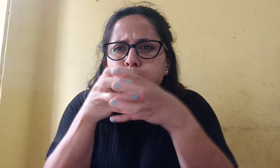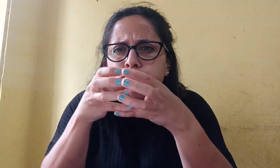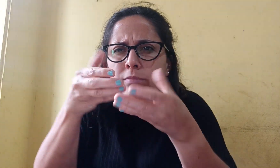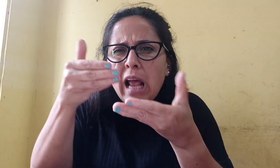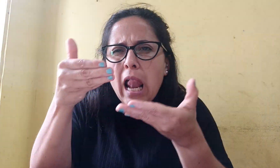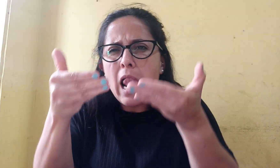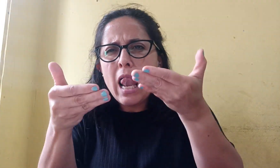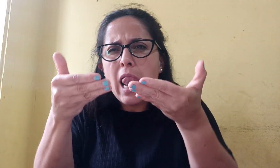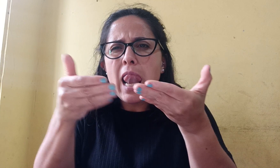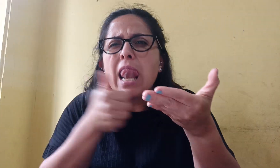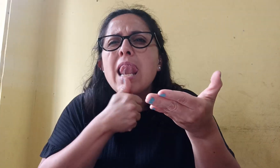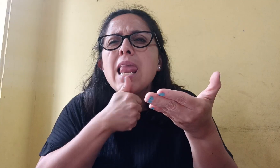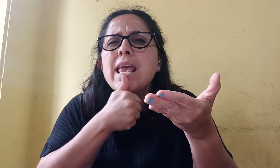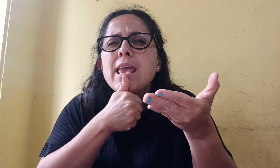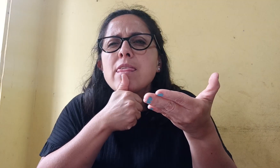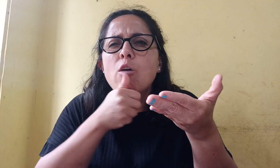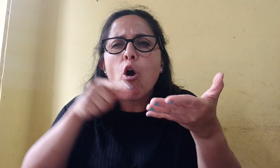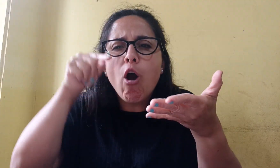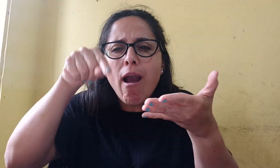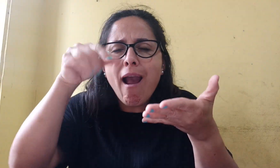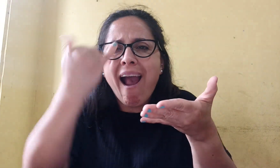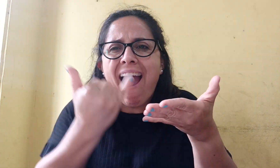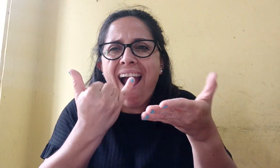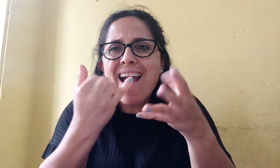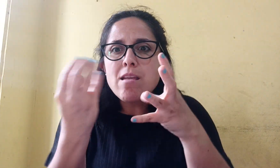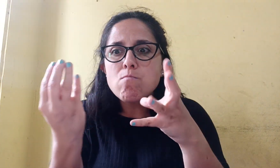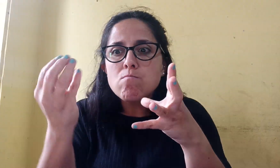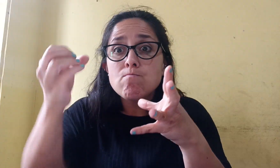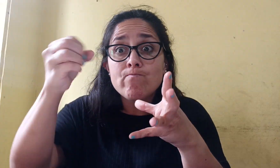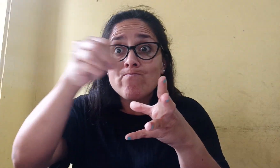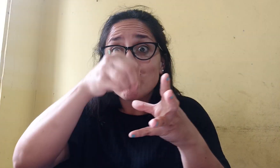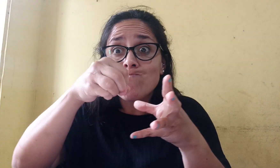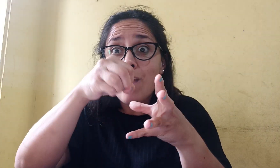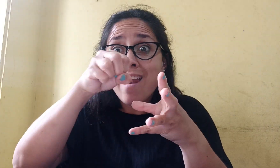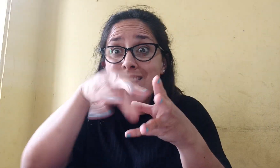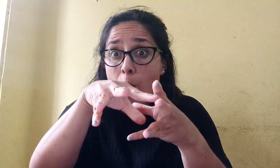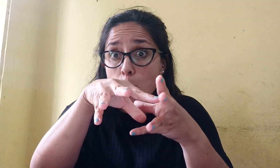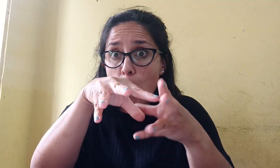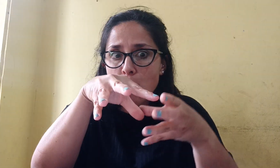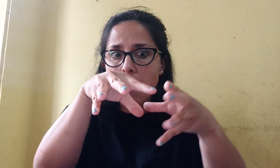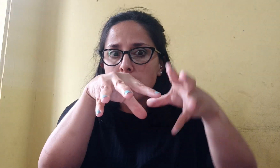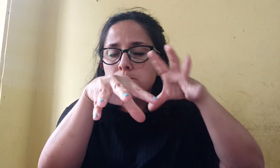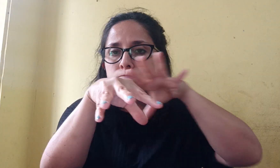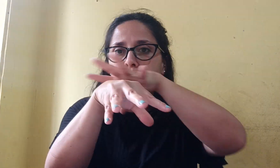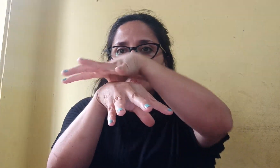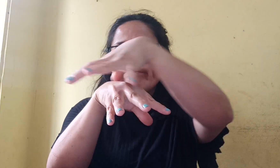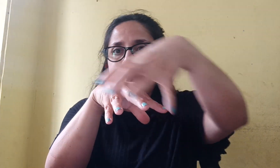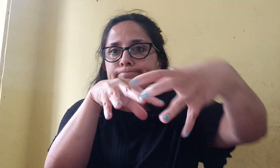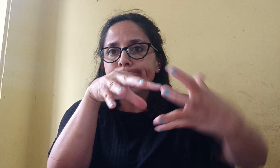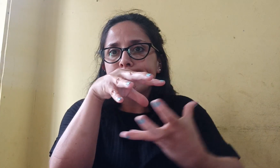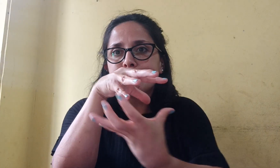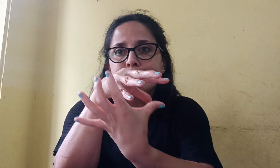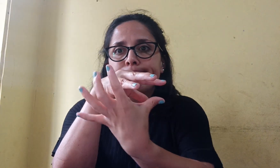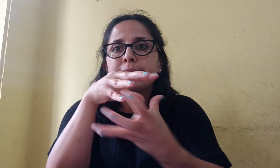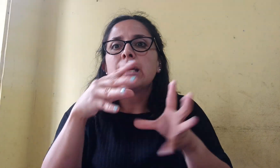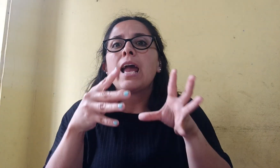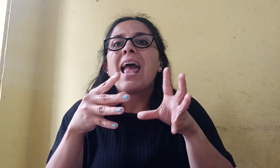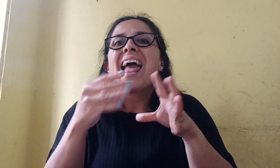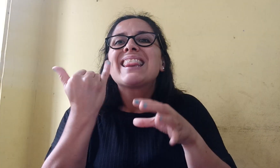líquido intersticial, digamos, donde están inmersas las neuronas, vendría a ser, ¿sí? Es el líquido este que está entre